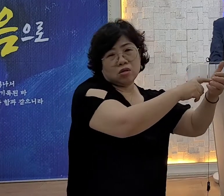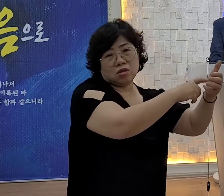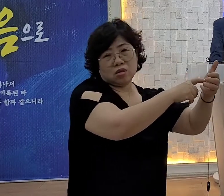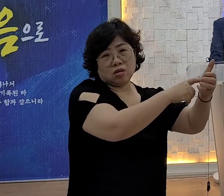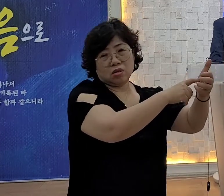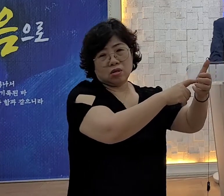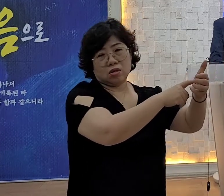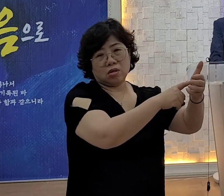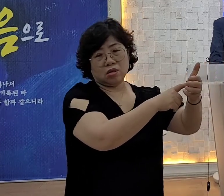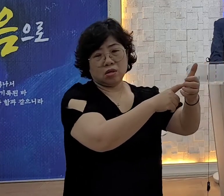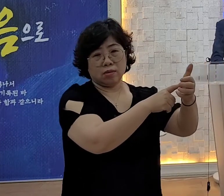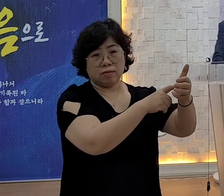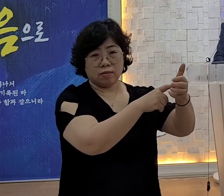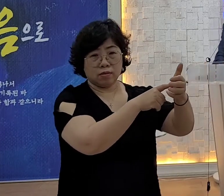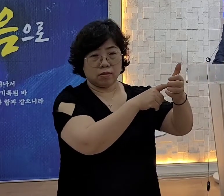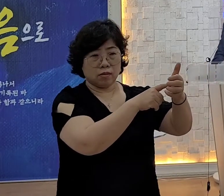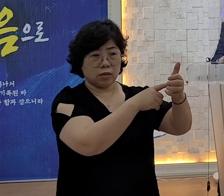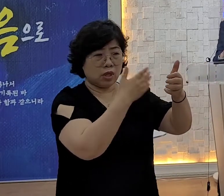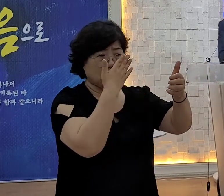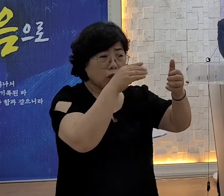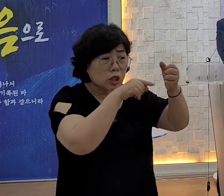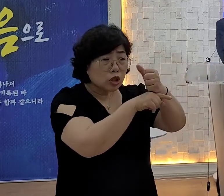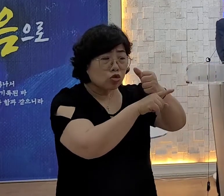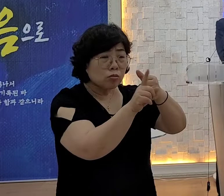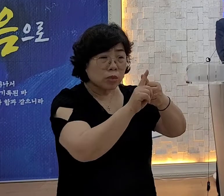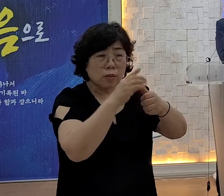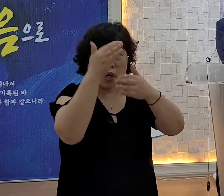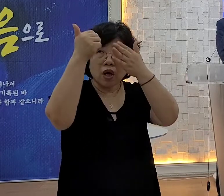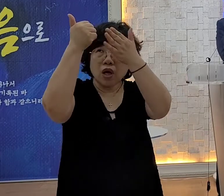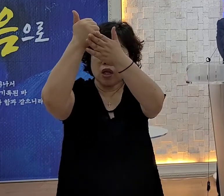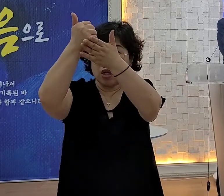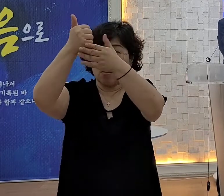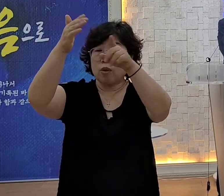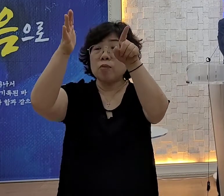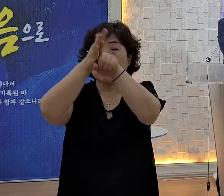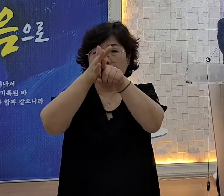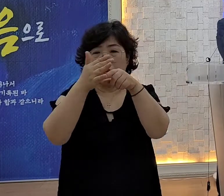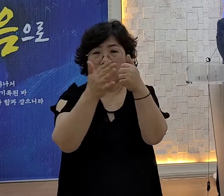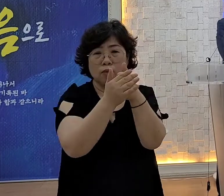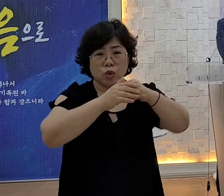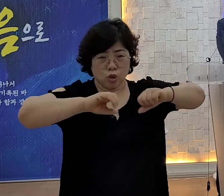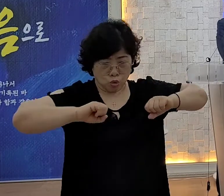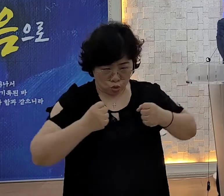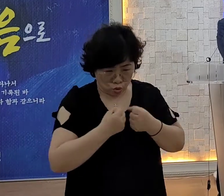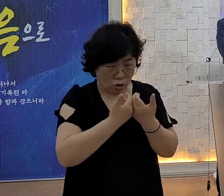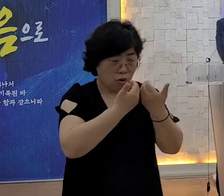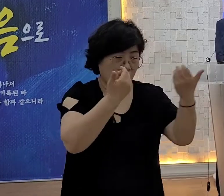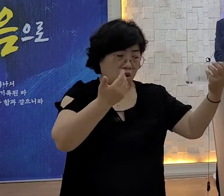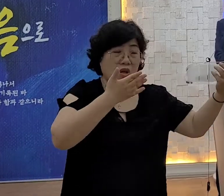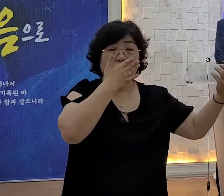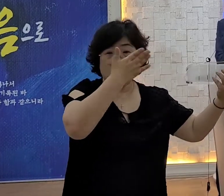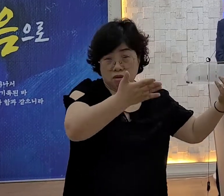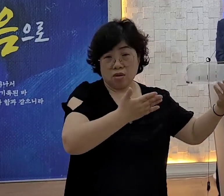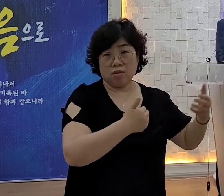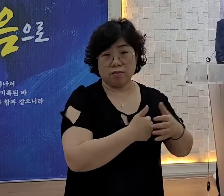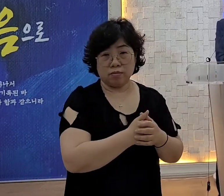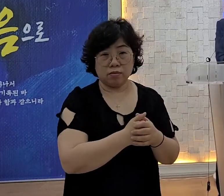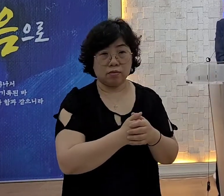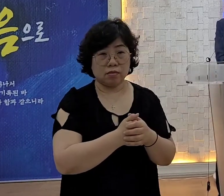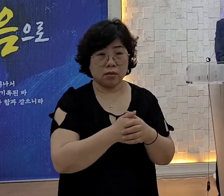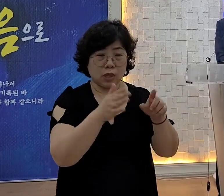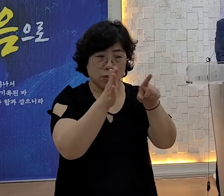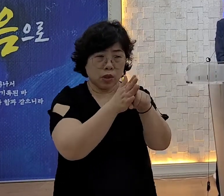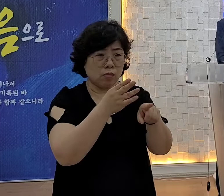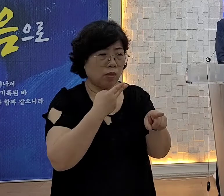있을까? 근본적인 원인이 뭐라고요? 하나님을 믿었기 때문에 그는 하란을 떠나서 가나안으로